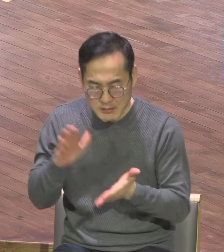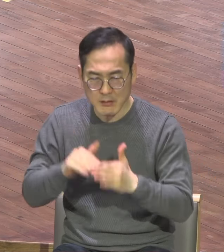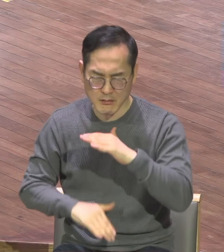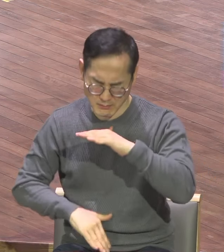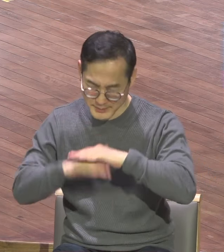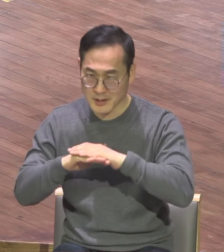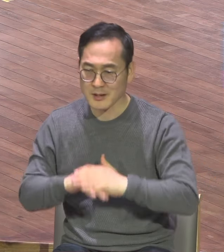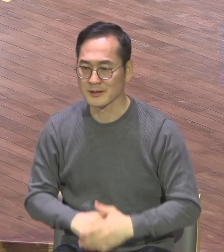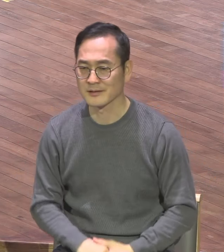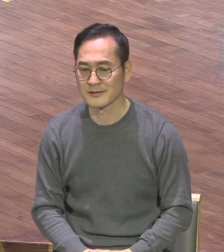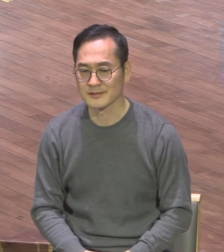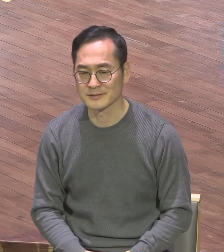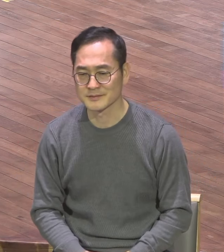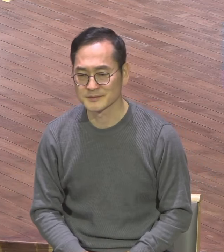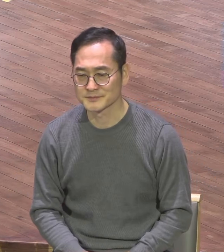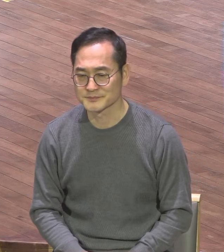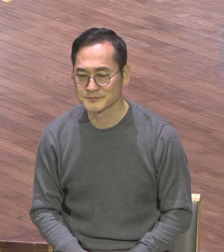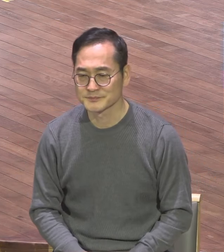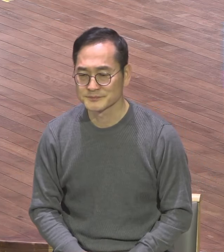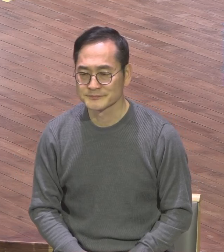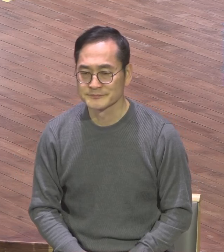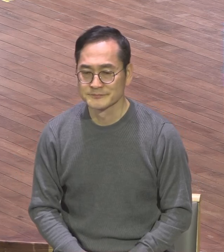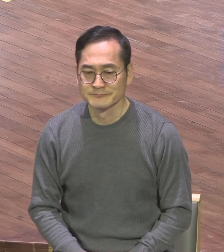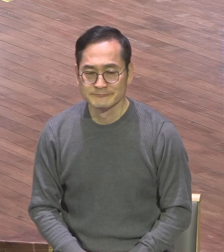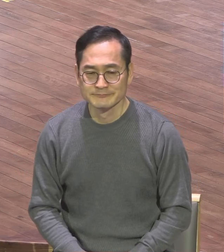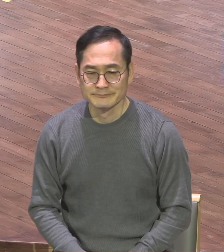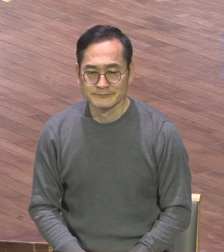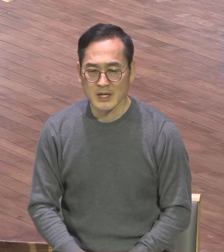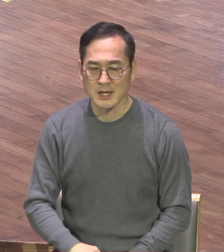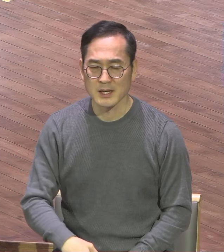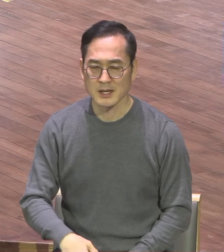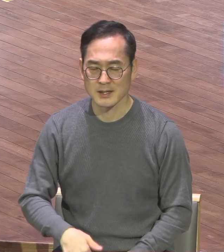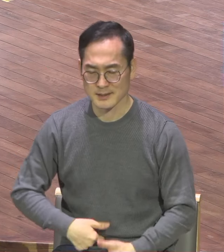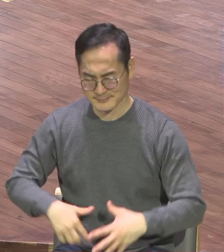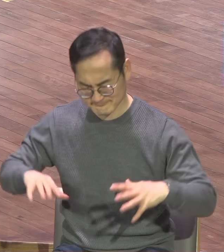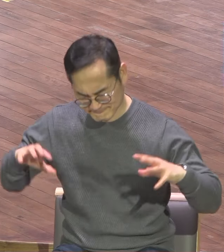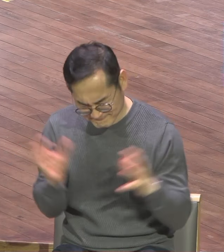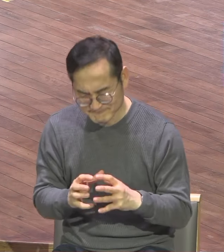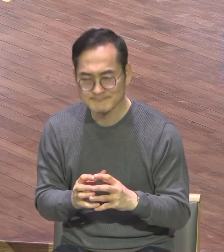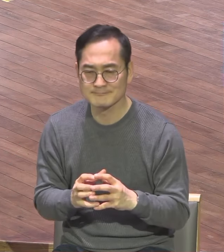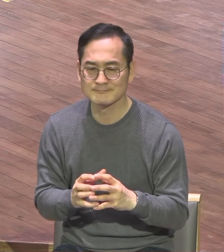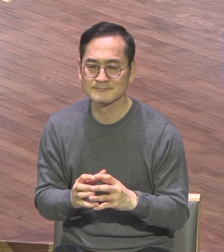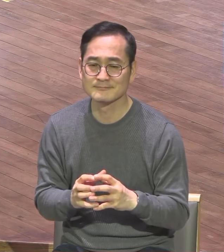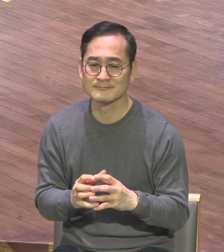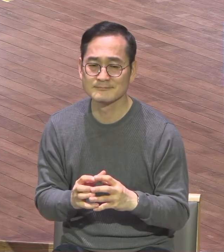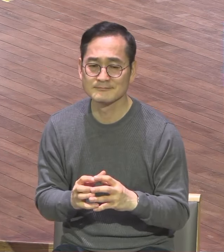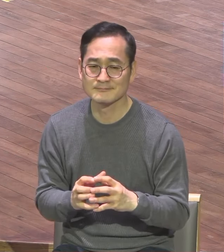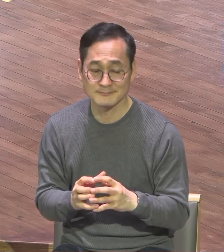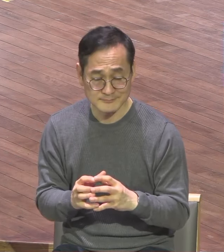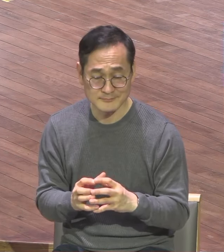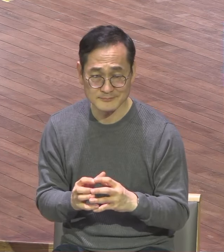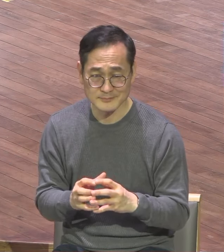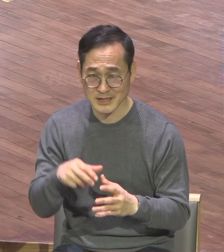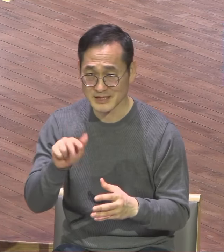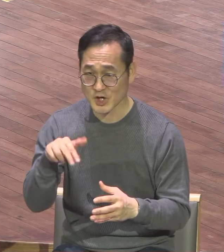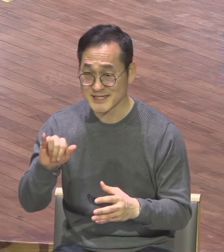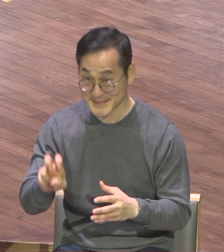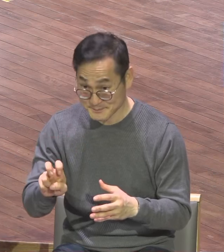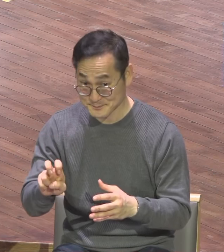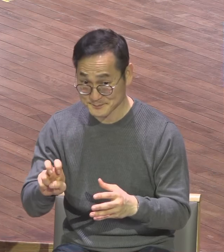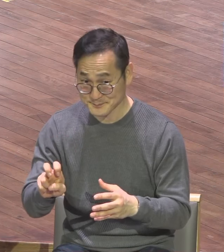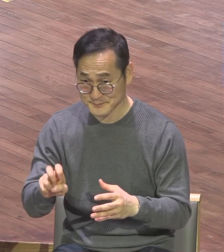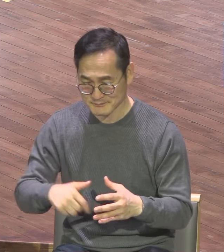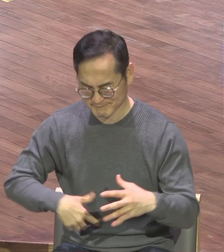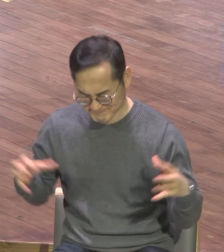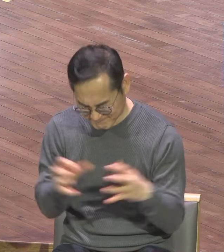말이 우리가 신앙생활에 있어서 전심으로 영적 자세가 중요합니다. 전심으로 영적